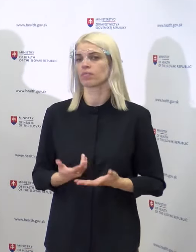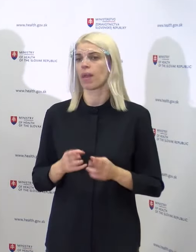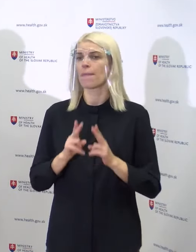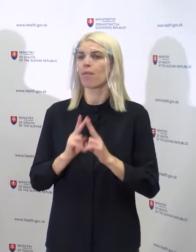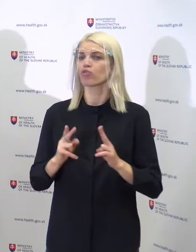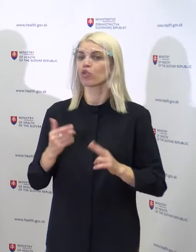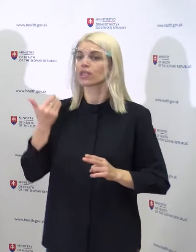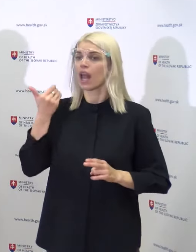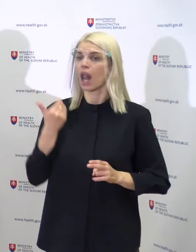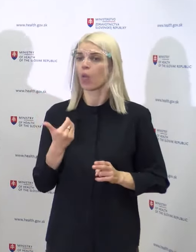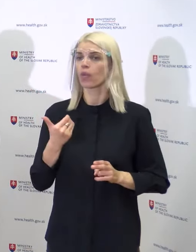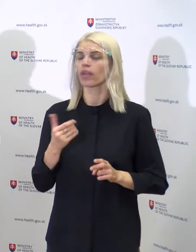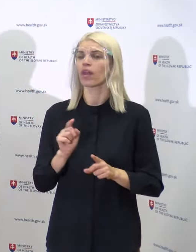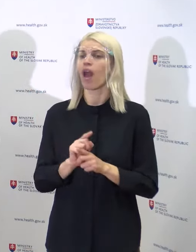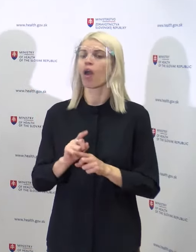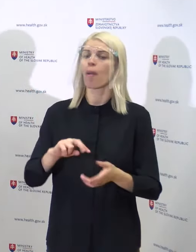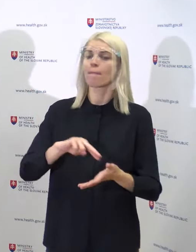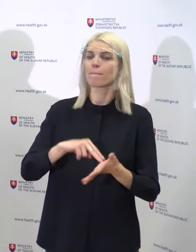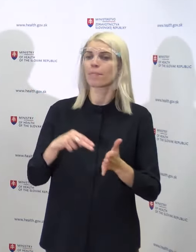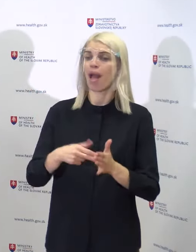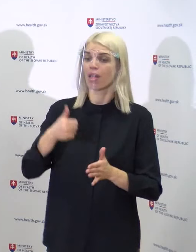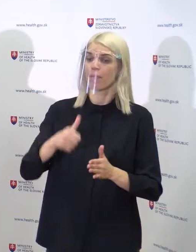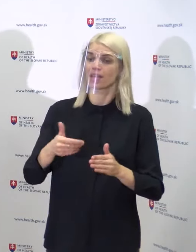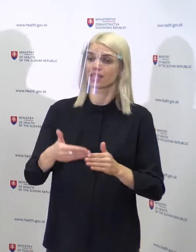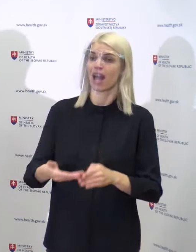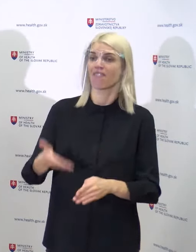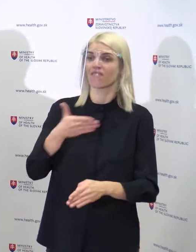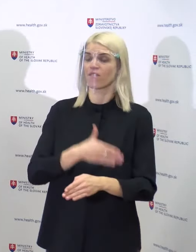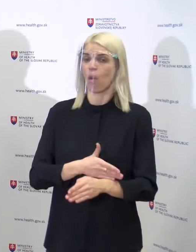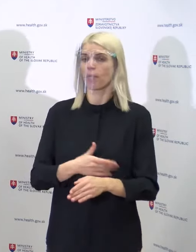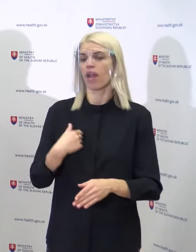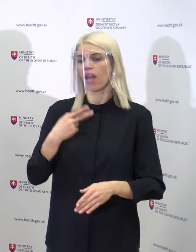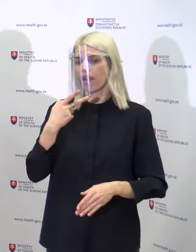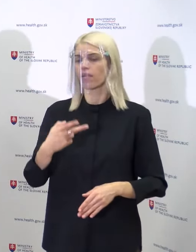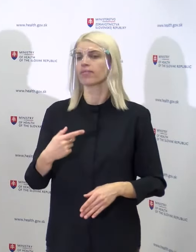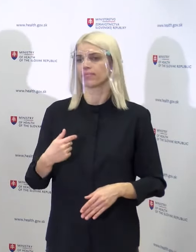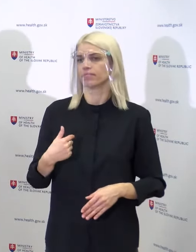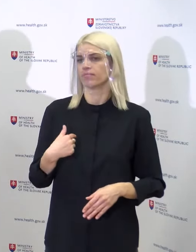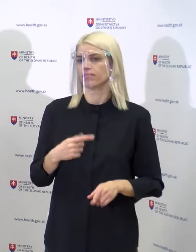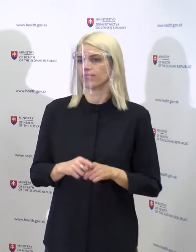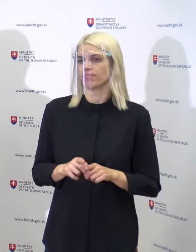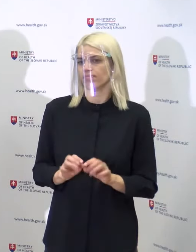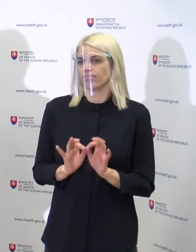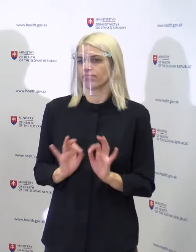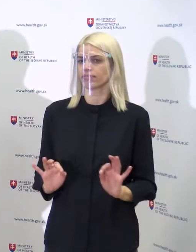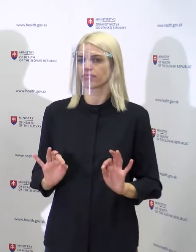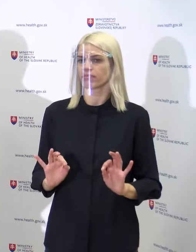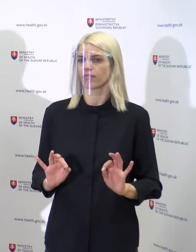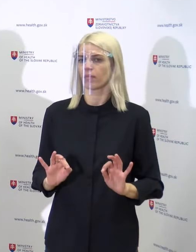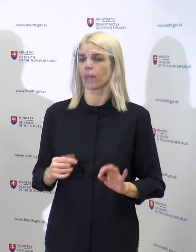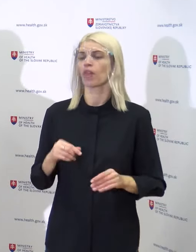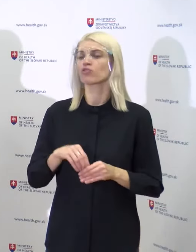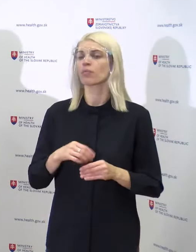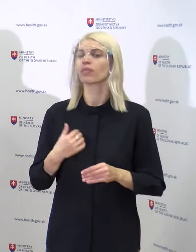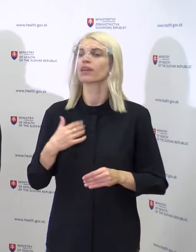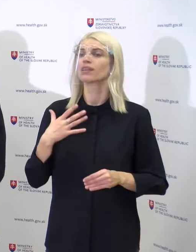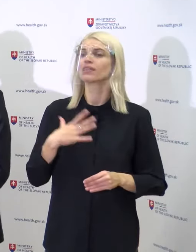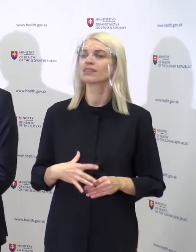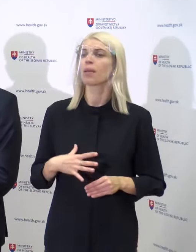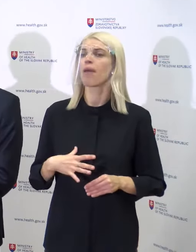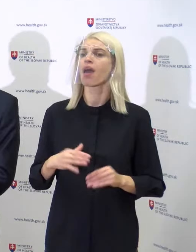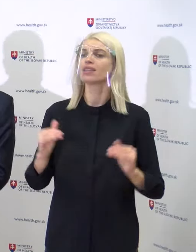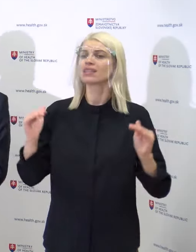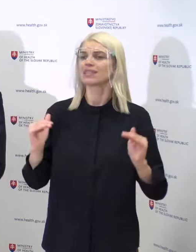možnosti tých ľudí mať nejaký plán mesiac dopredu, si myslím, že to je z našej strany korektné a zohľadňuje to čo všetci chceme dosiahnuť, aby sa znížil nápor na